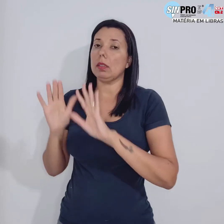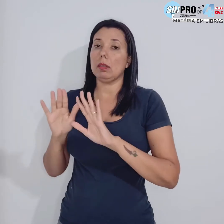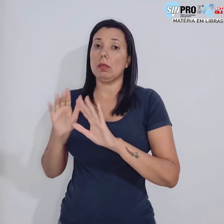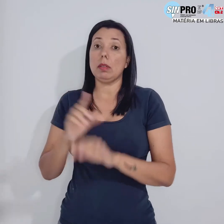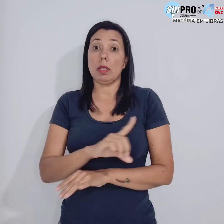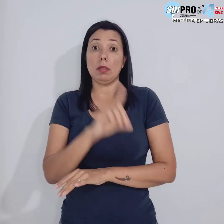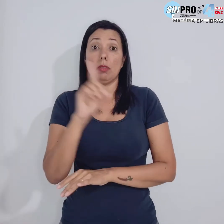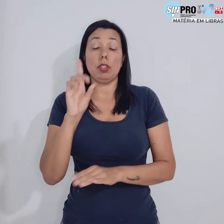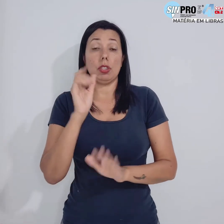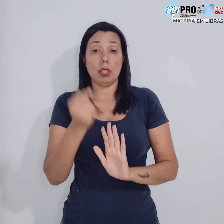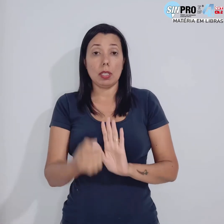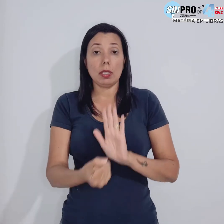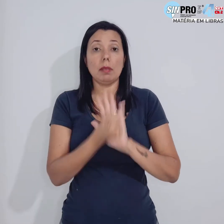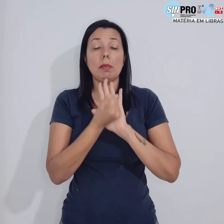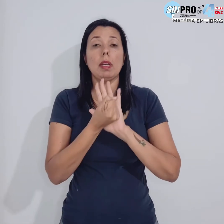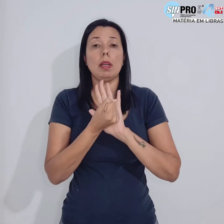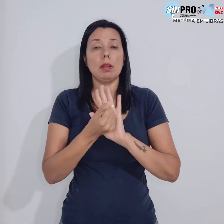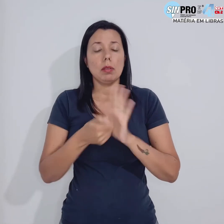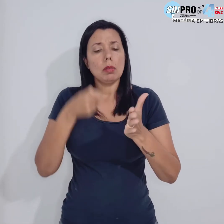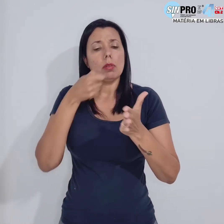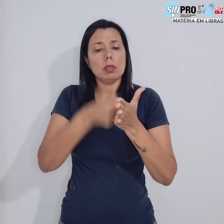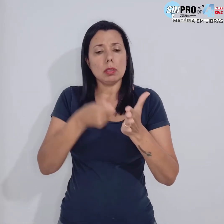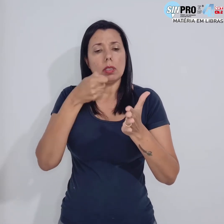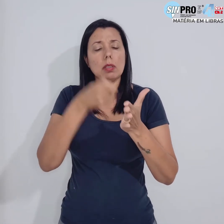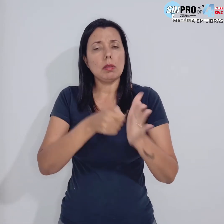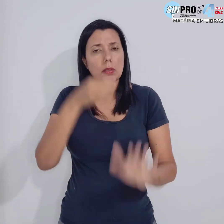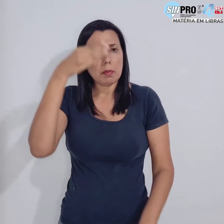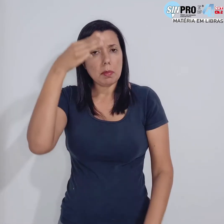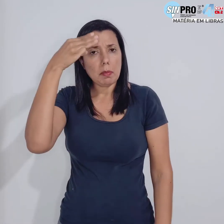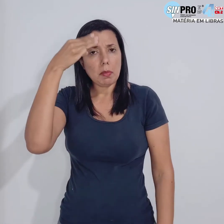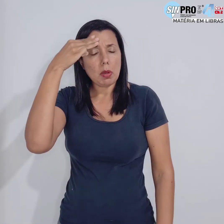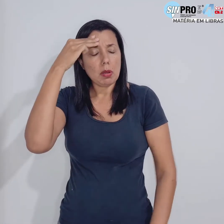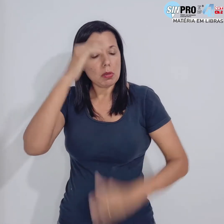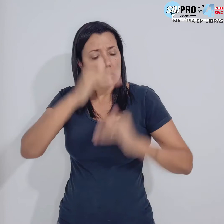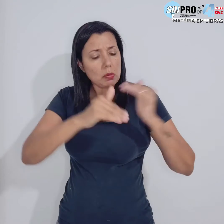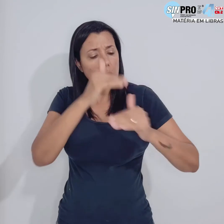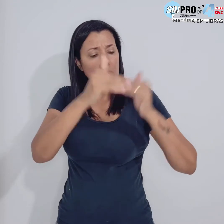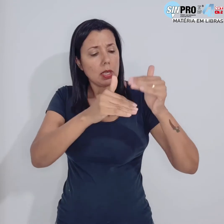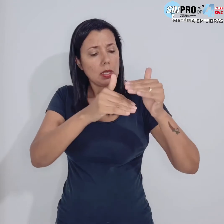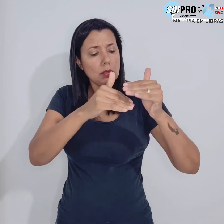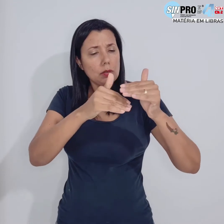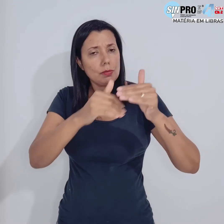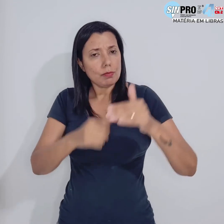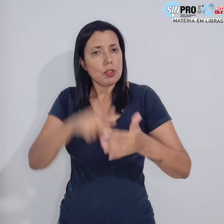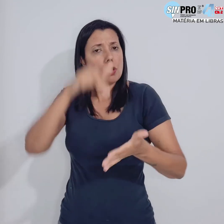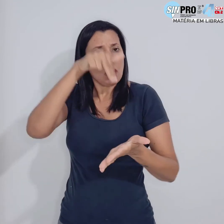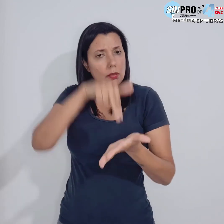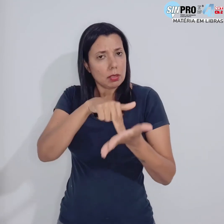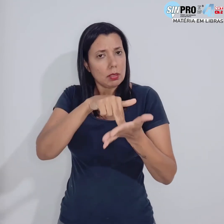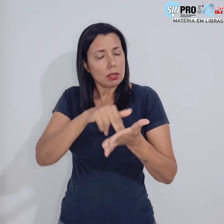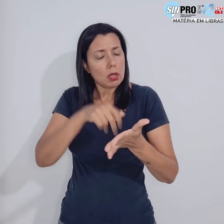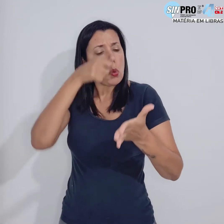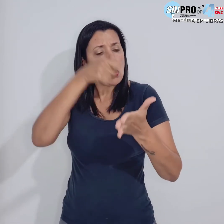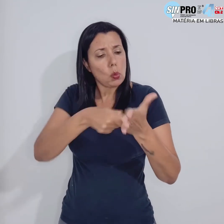essa luta cotidiana, repleta de derrotas em defesa das causas dos povos originários, que têm